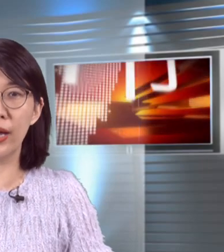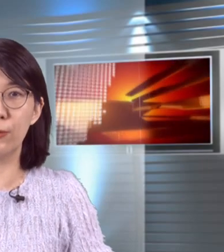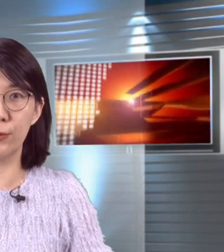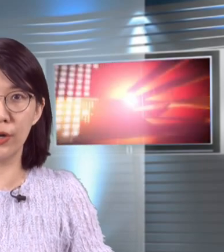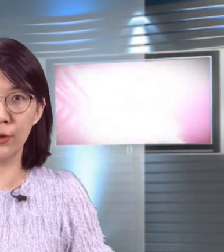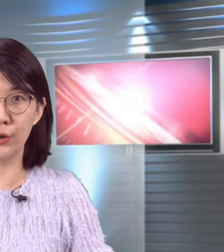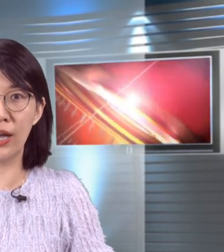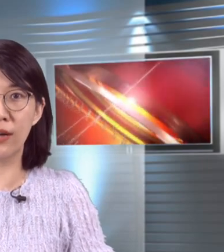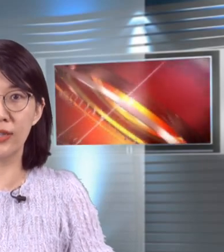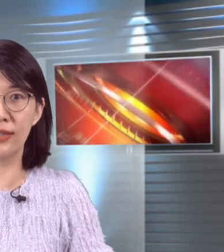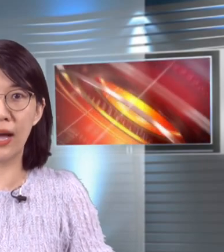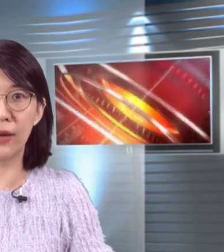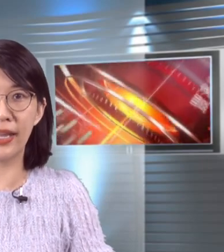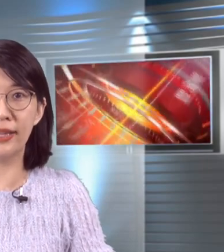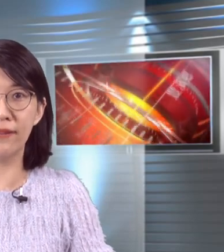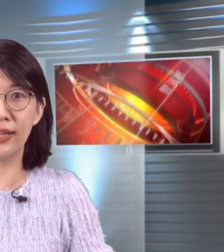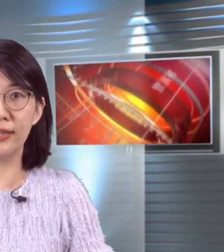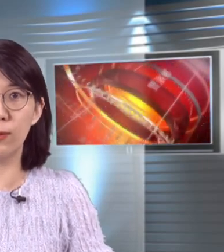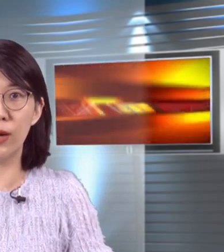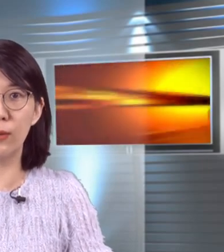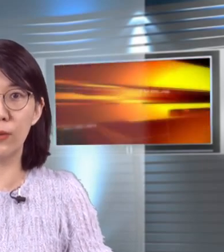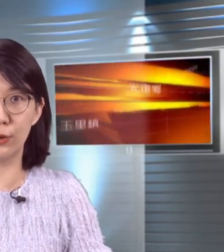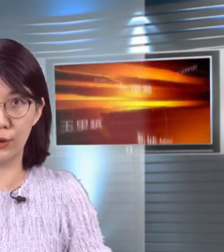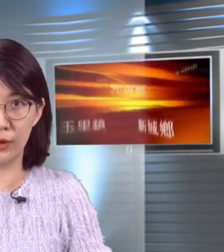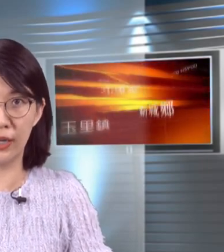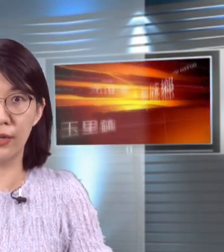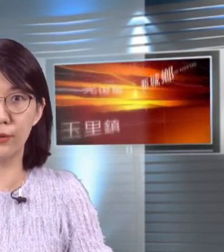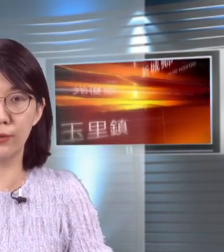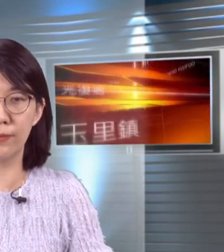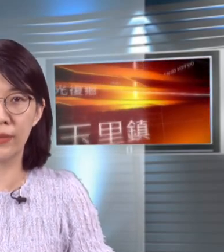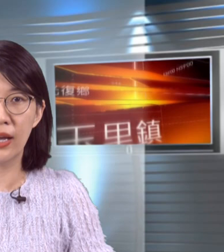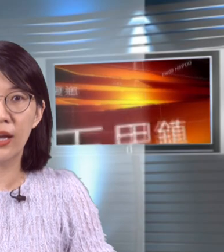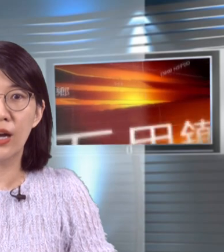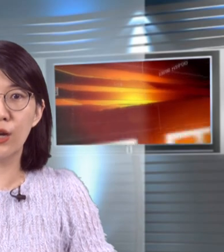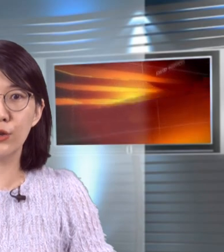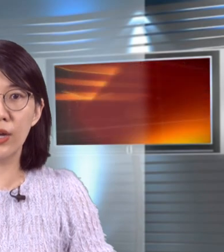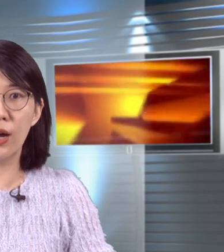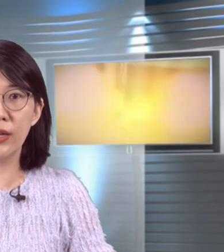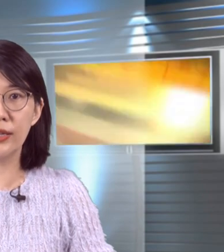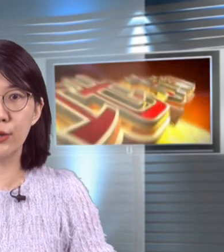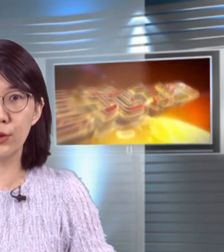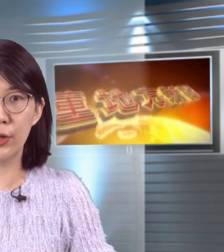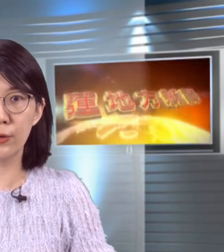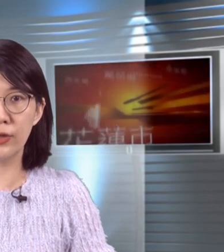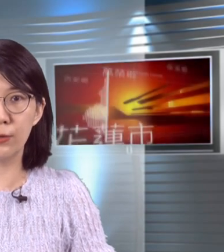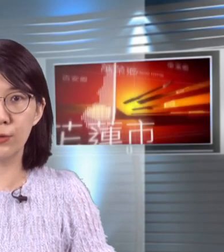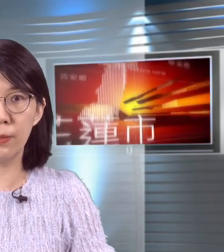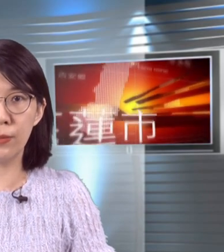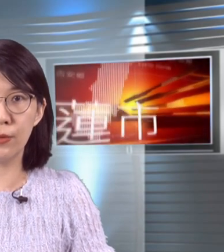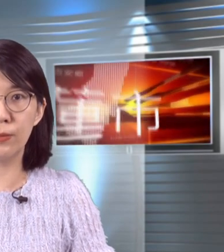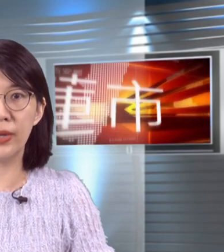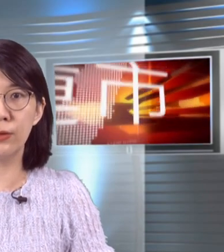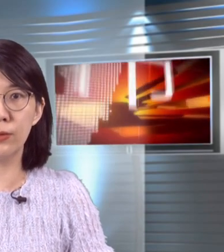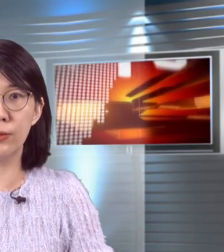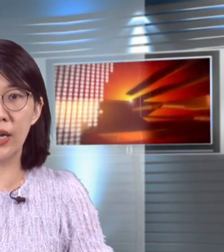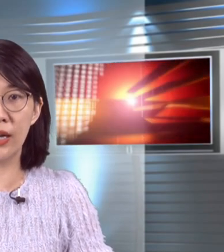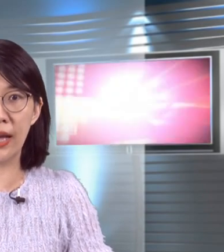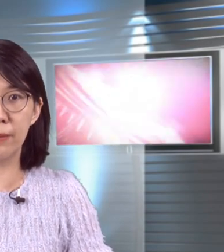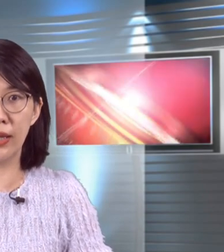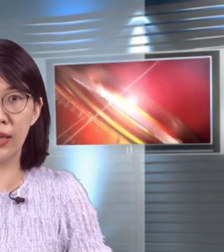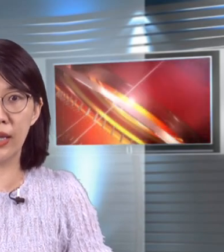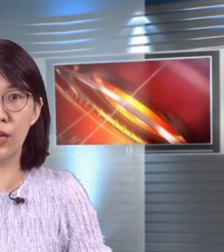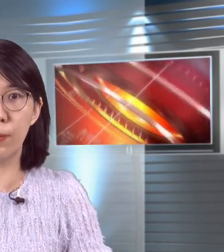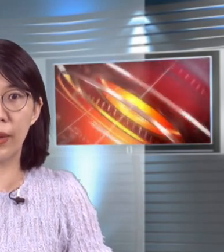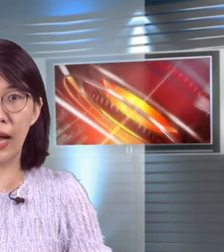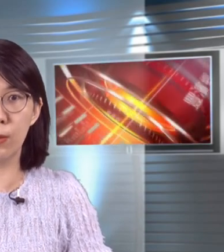要欢迎收看5月20号的大花莲地方新闻，我是陈燕如。20号，疫情指挥中心宣布，本土个